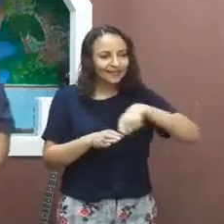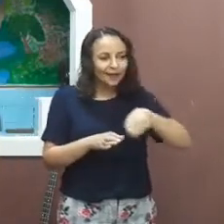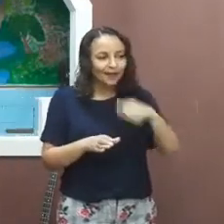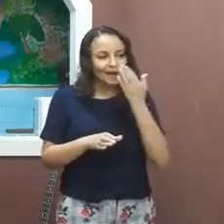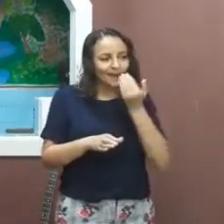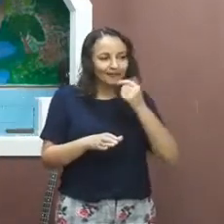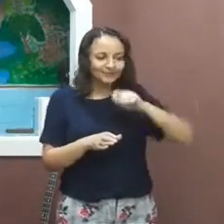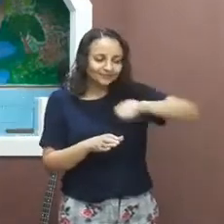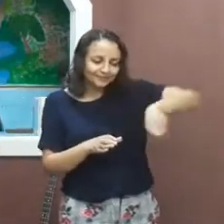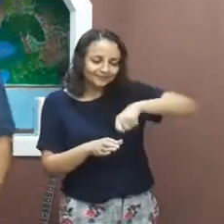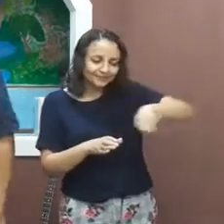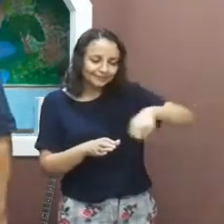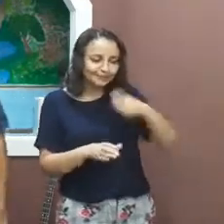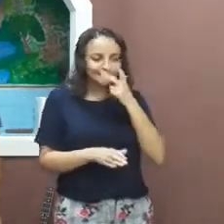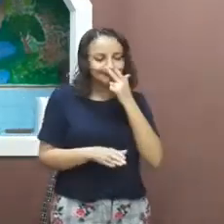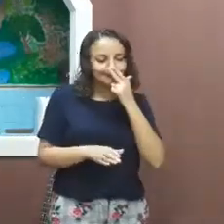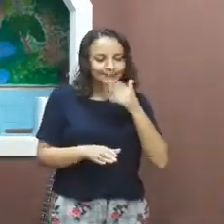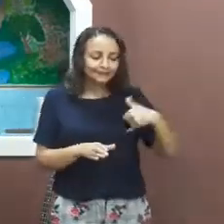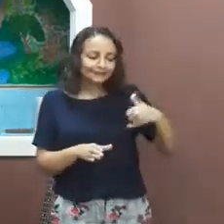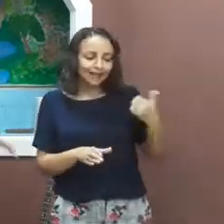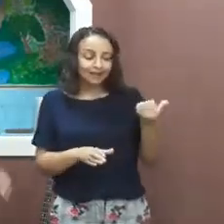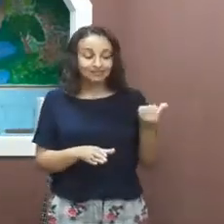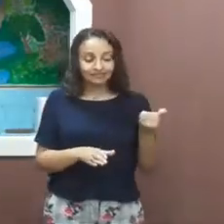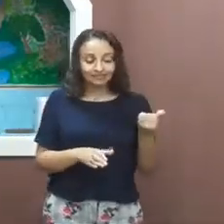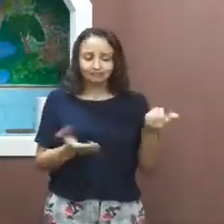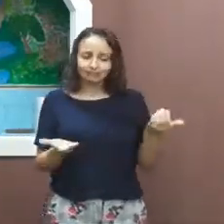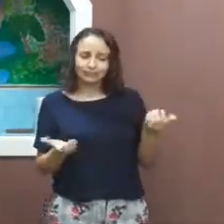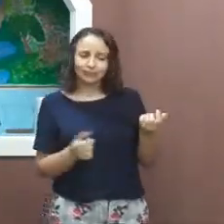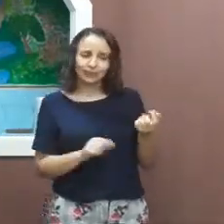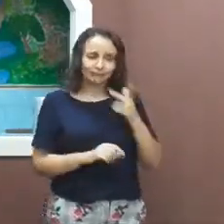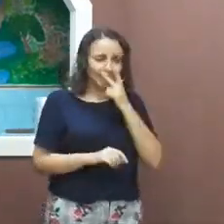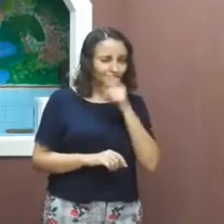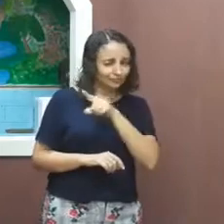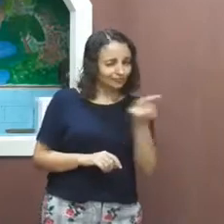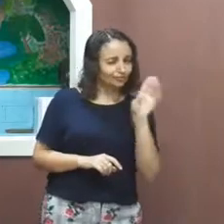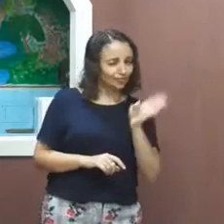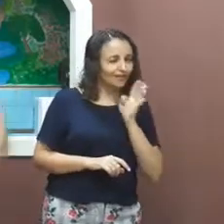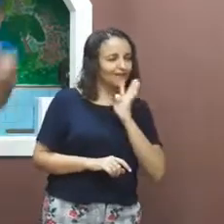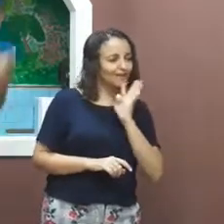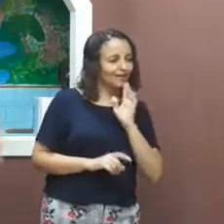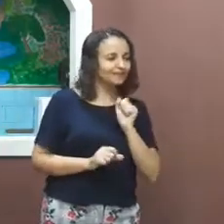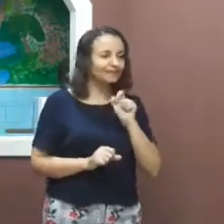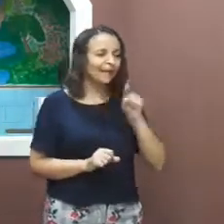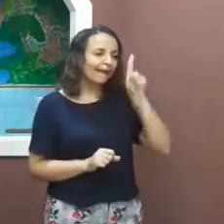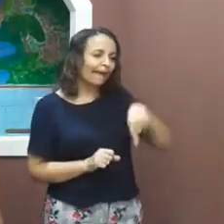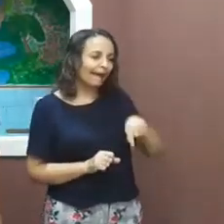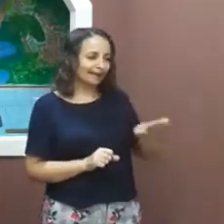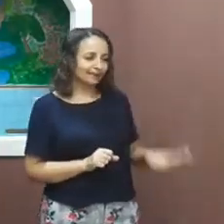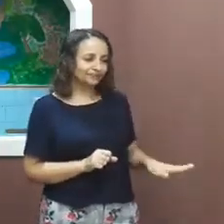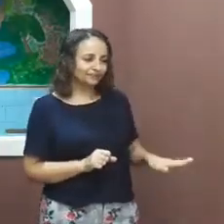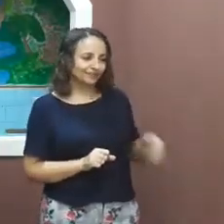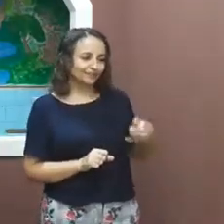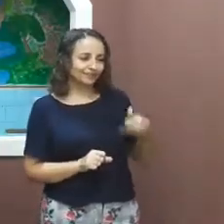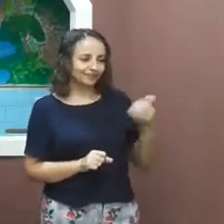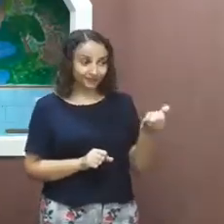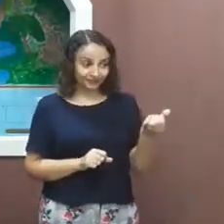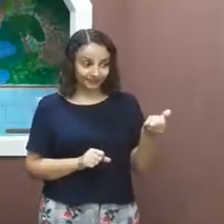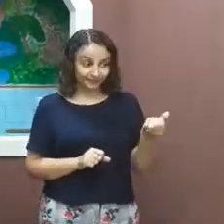coincidência, tá? Menininho de 6 anos é mera coincidência, tá? Você leva a comida para ele, que você